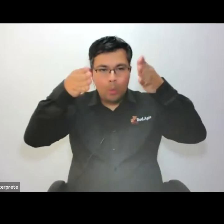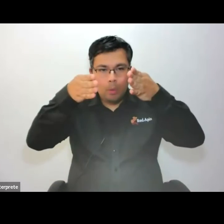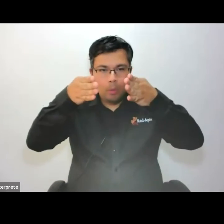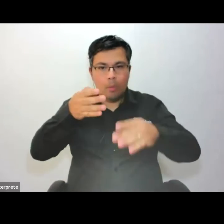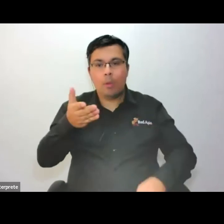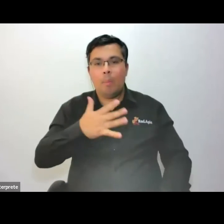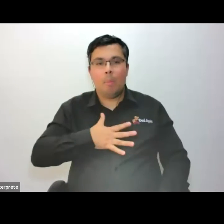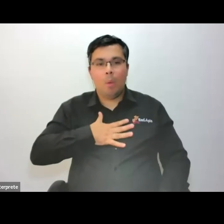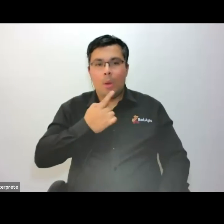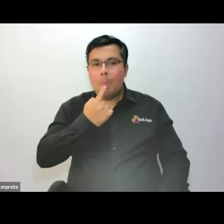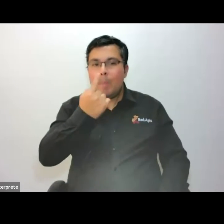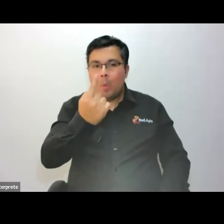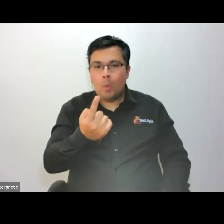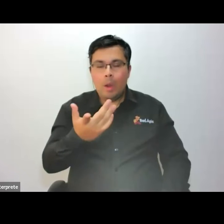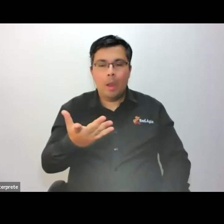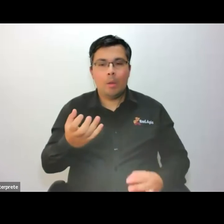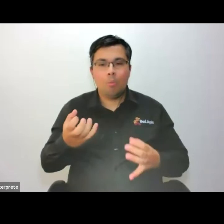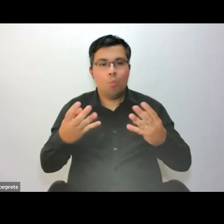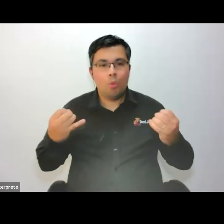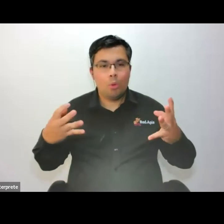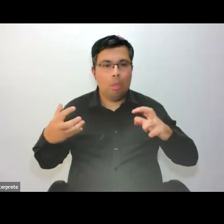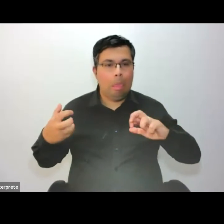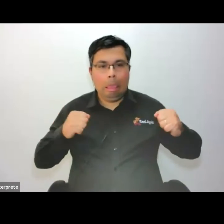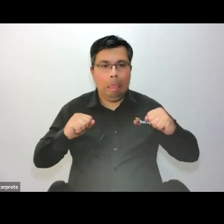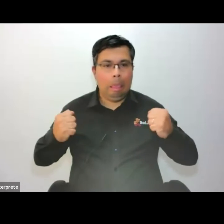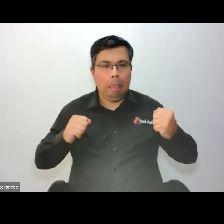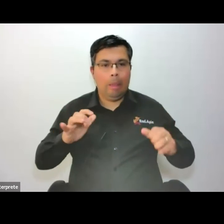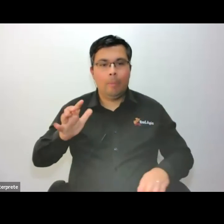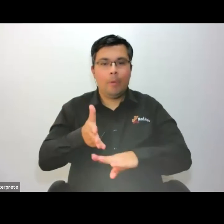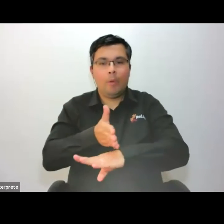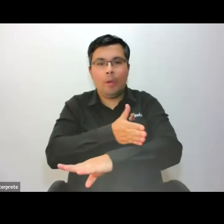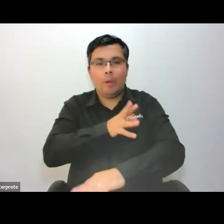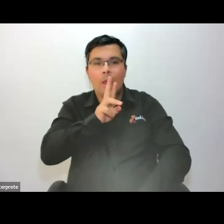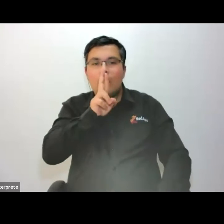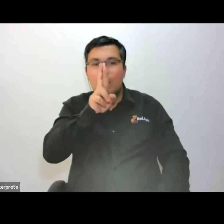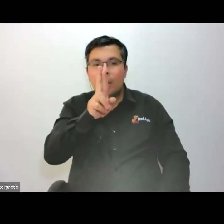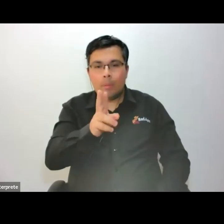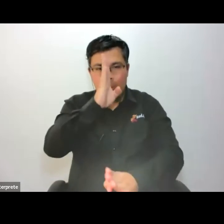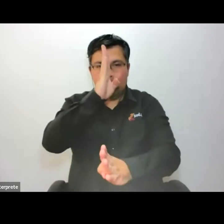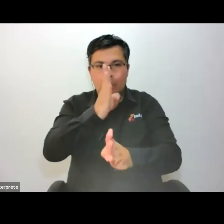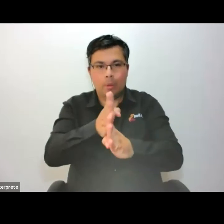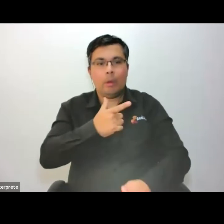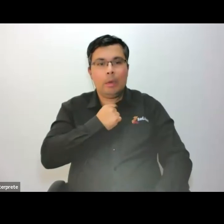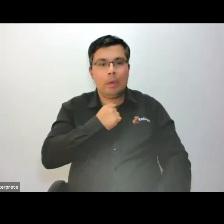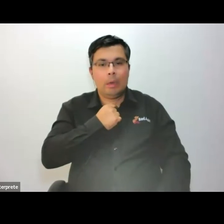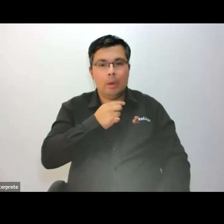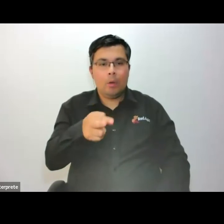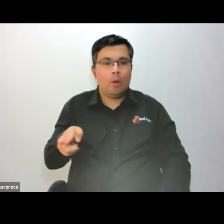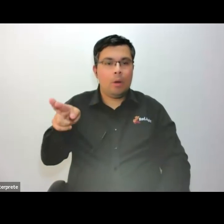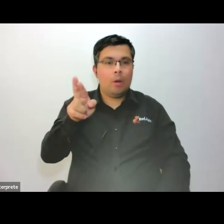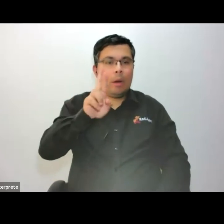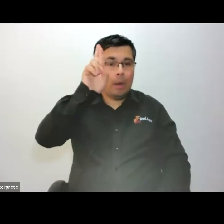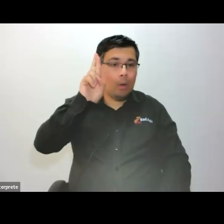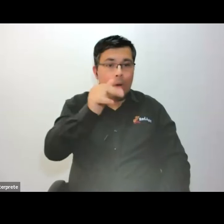de tensión, ¿ya? Pero antes de responderla directamente, voy a recordar para los que se vienen uniendo y no